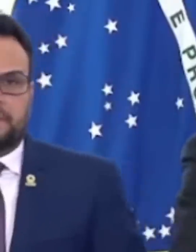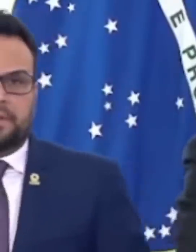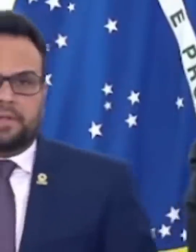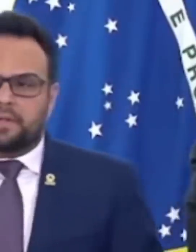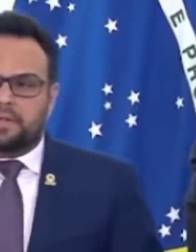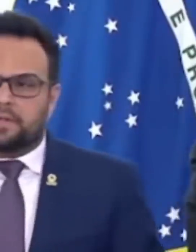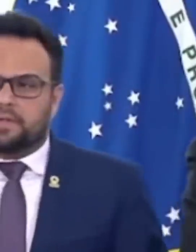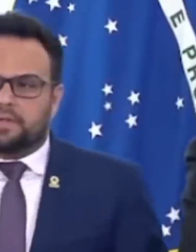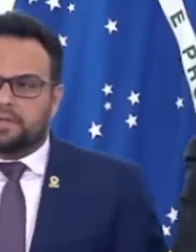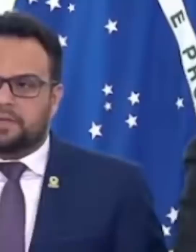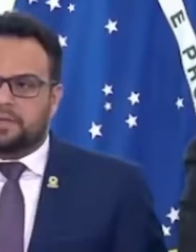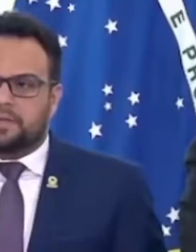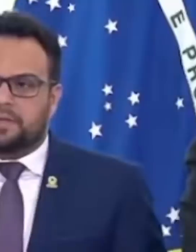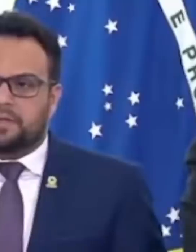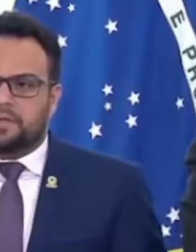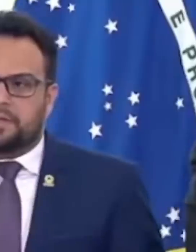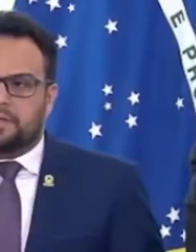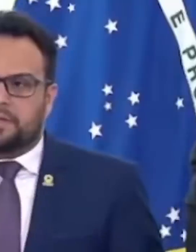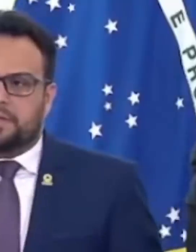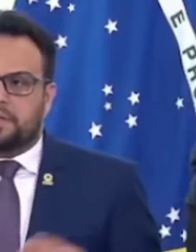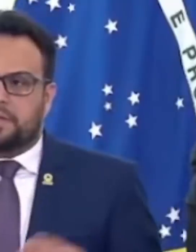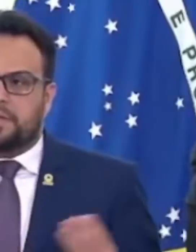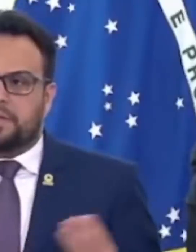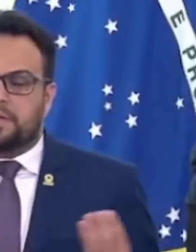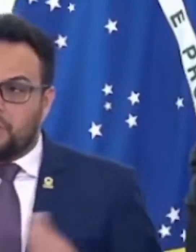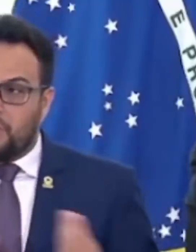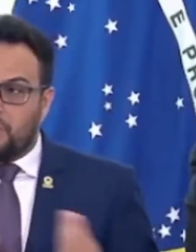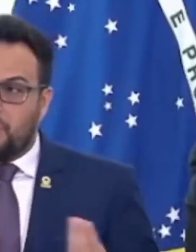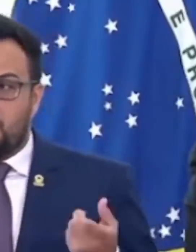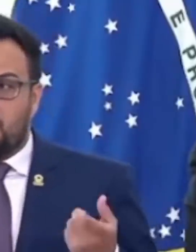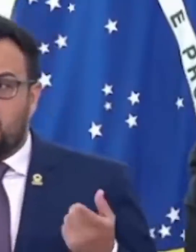E reagir como? Protestando contra isso.